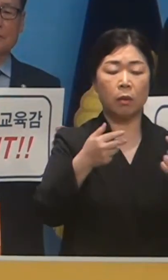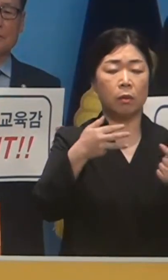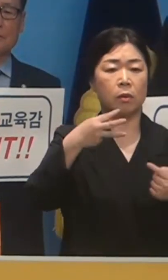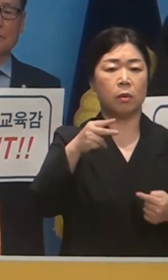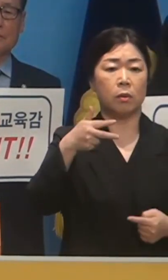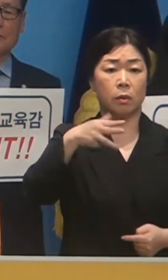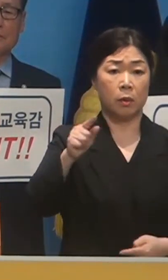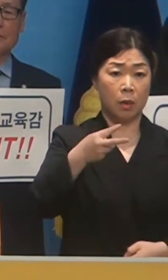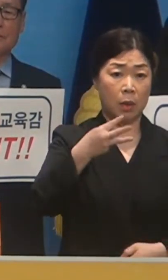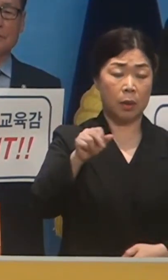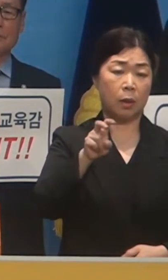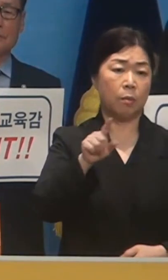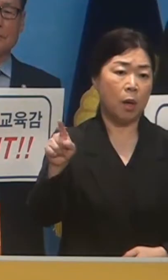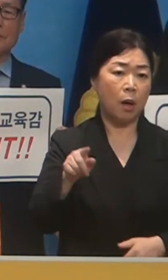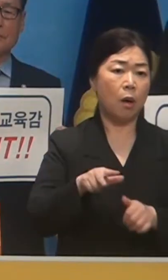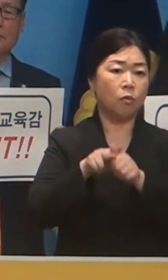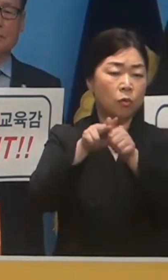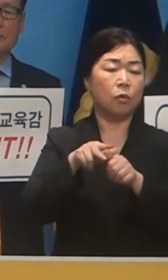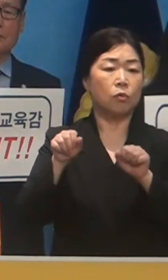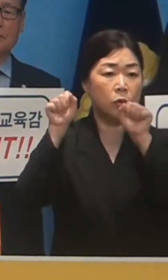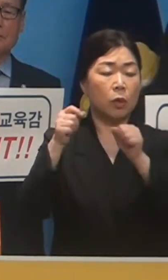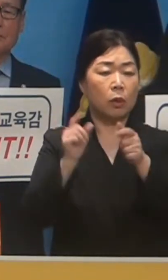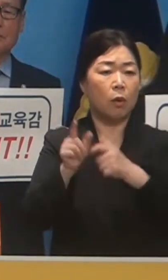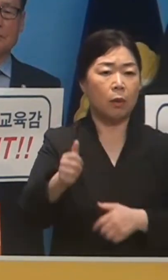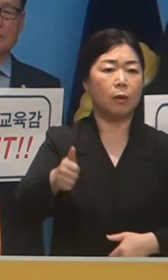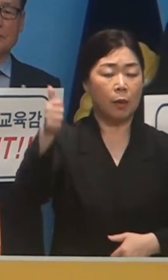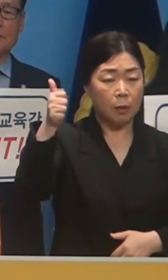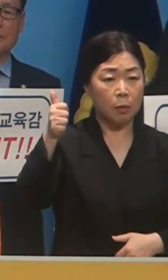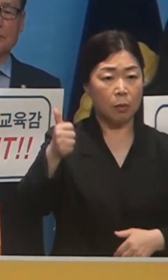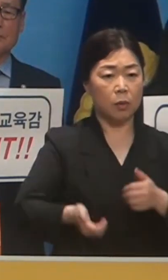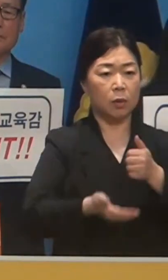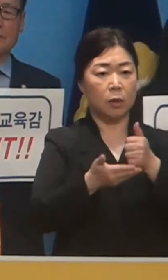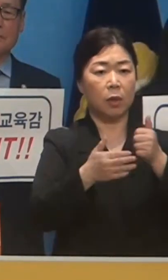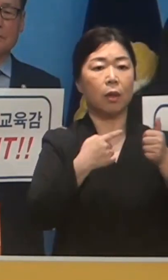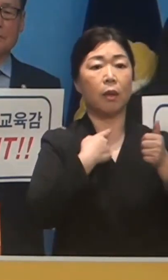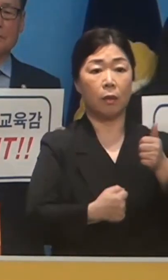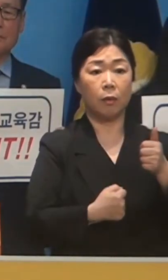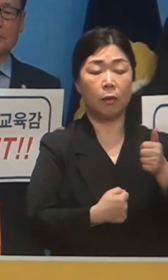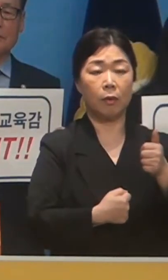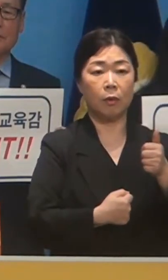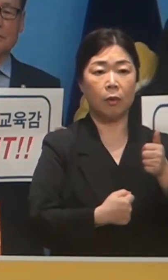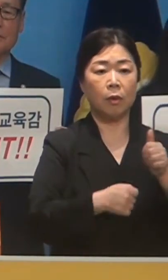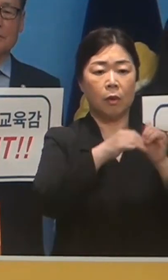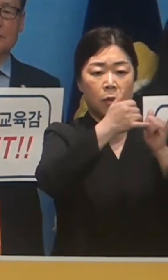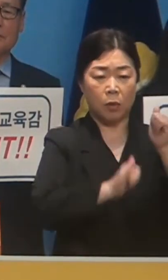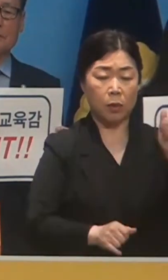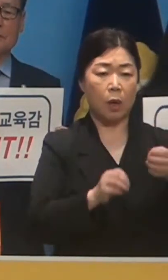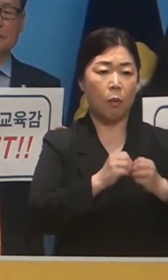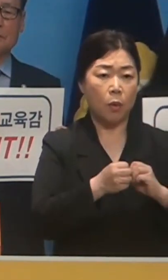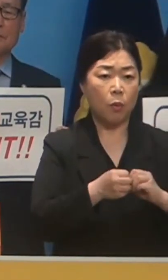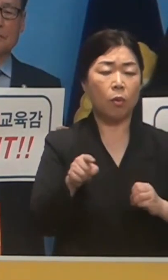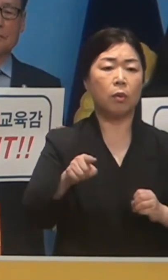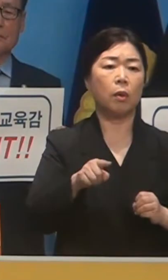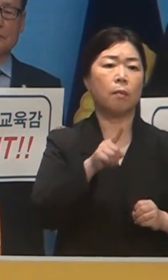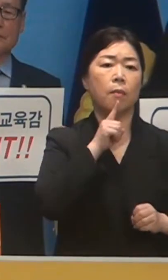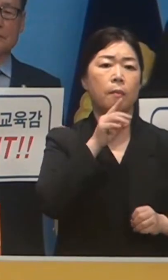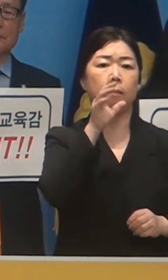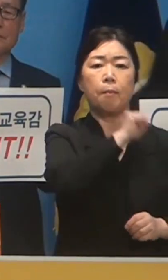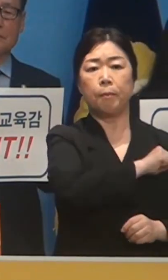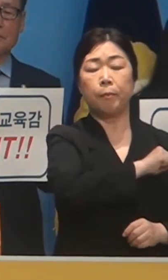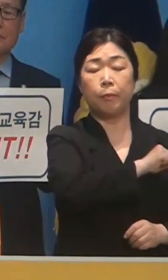운동이 더 낫다고 호평한 해냄 출판사의 역사 왜곡은